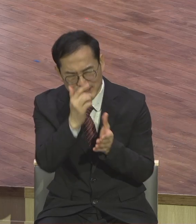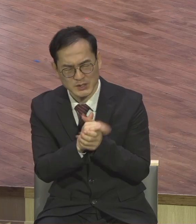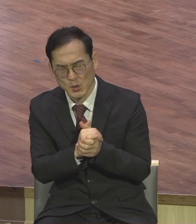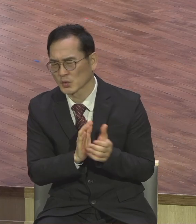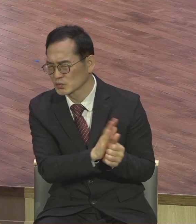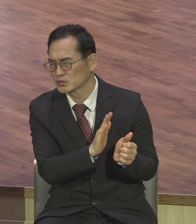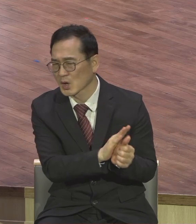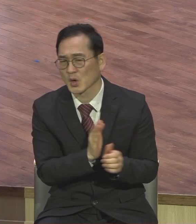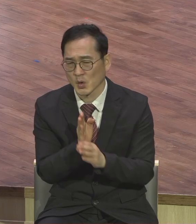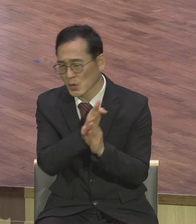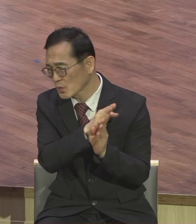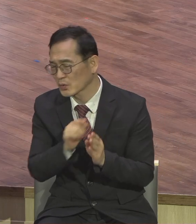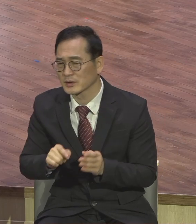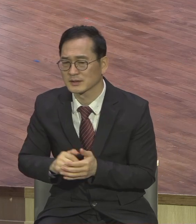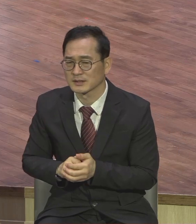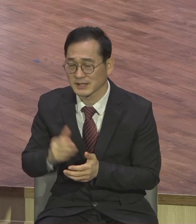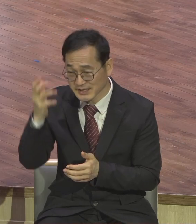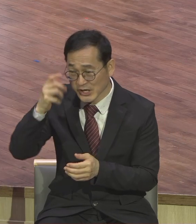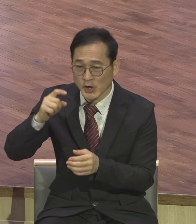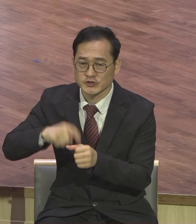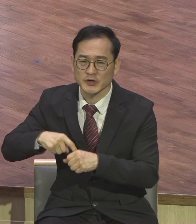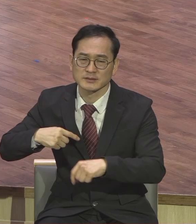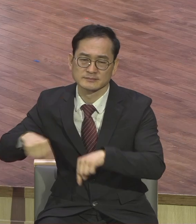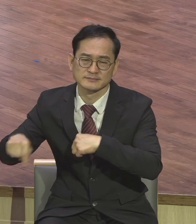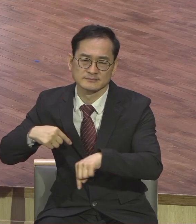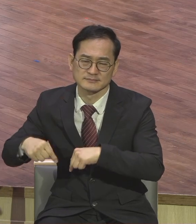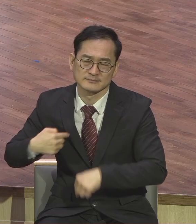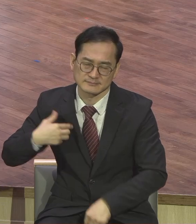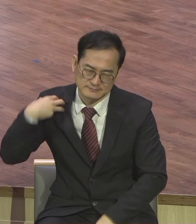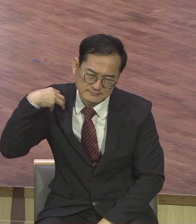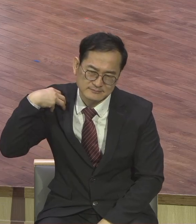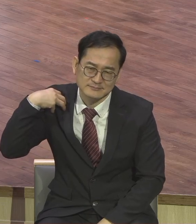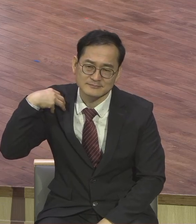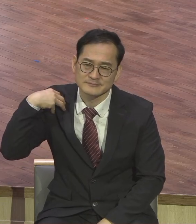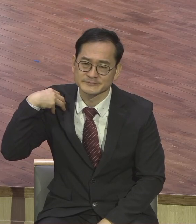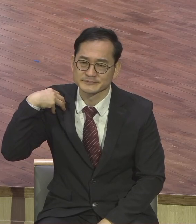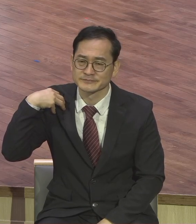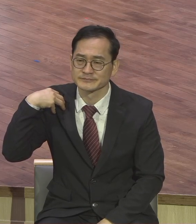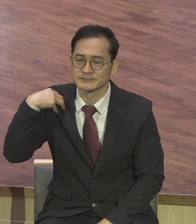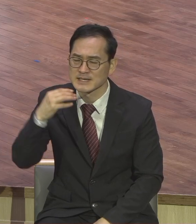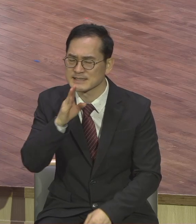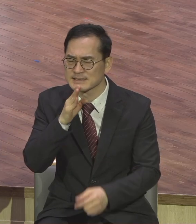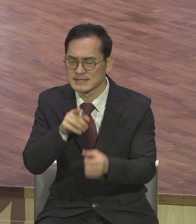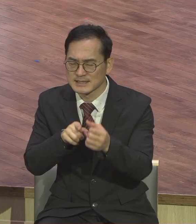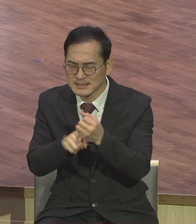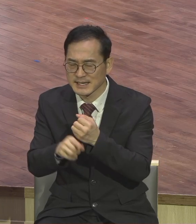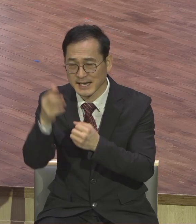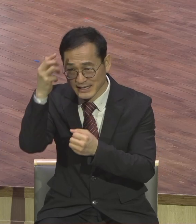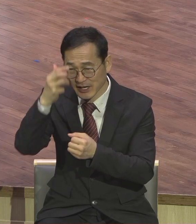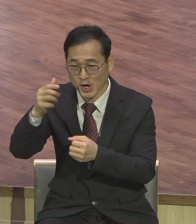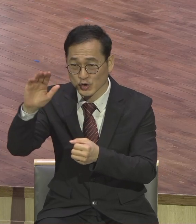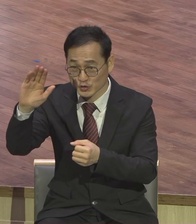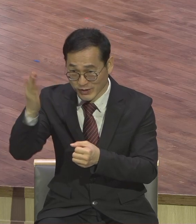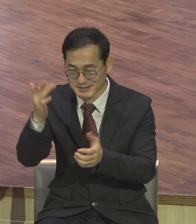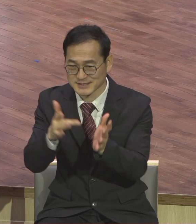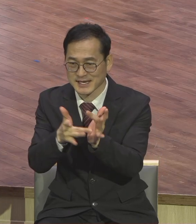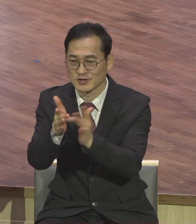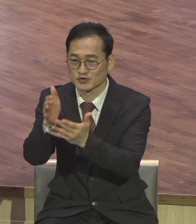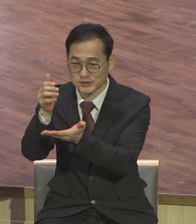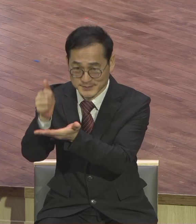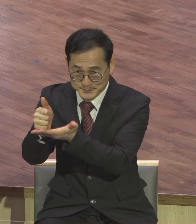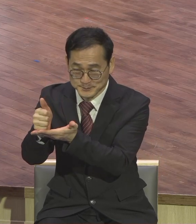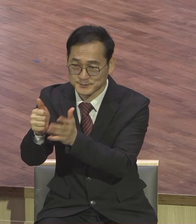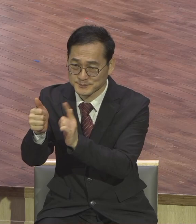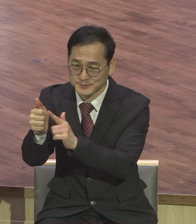우리가 그 삶을 살 수 있다. 그리스도께서 함께 하시기 때문에 진리의 영이신 예수 그리스도 그분을